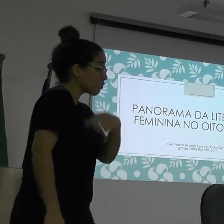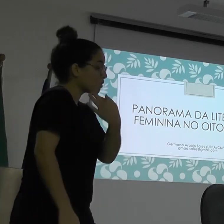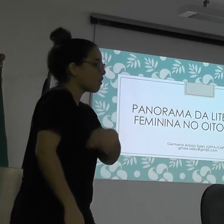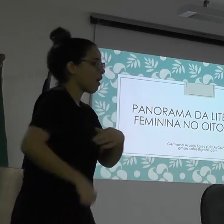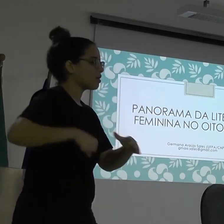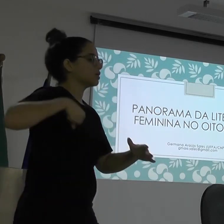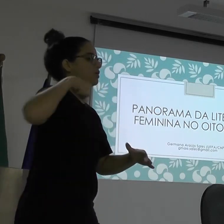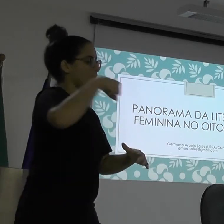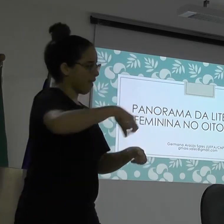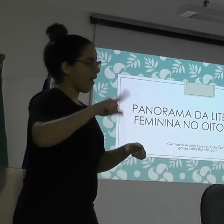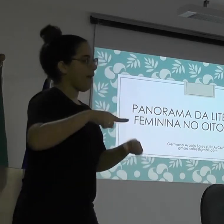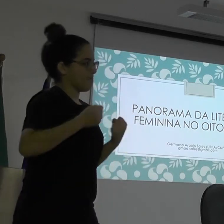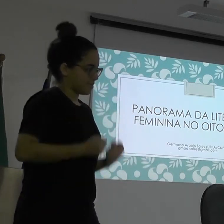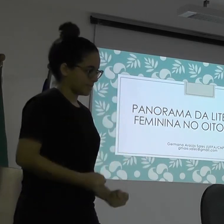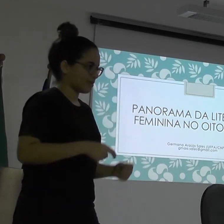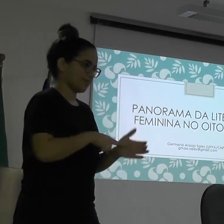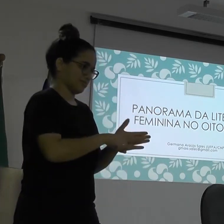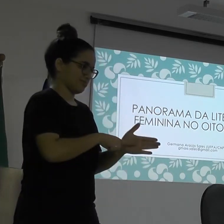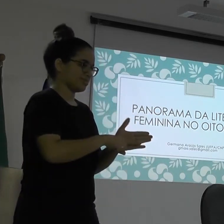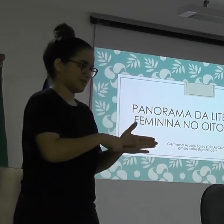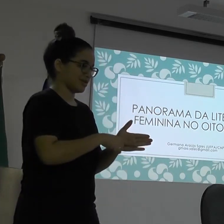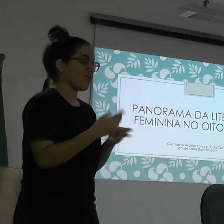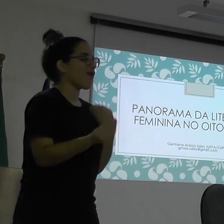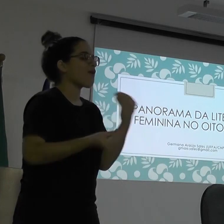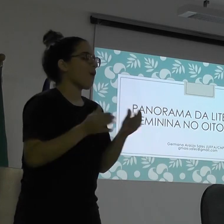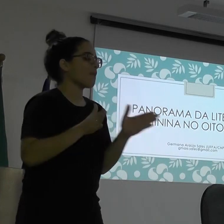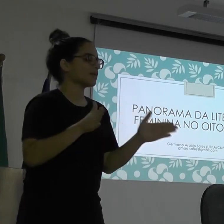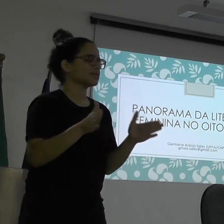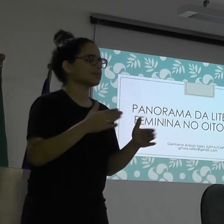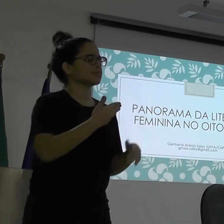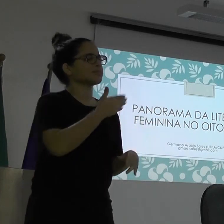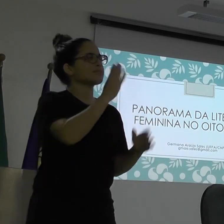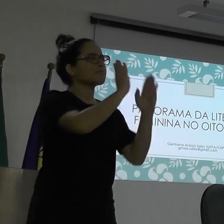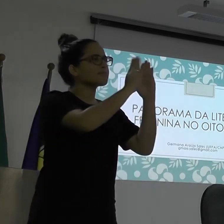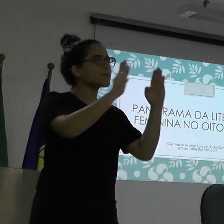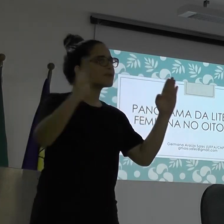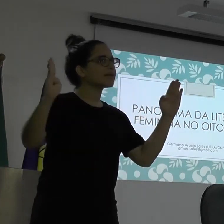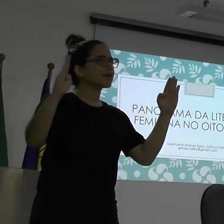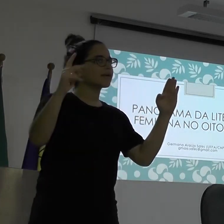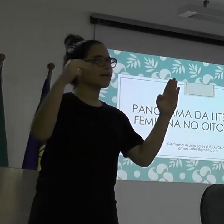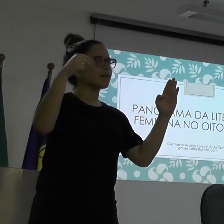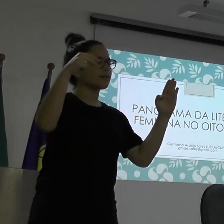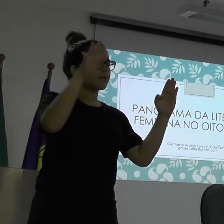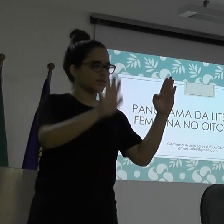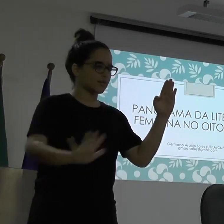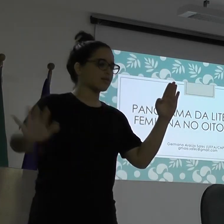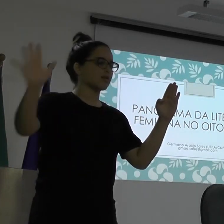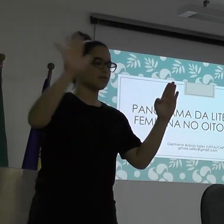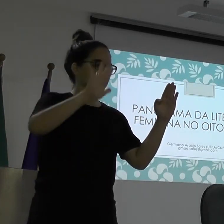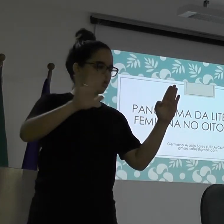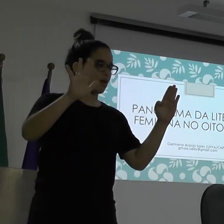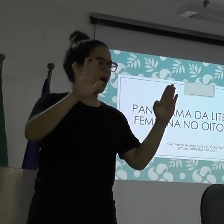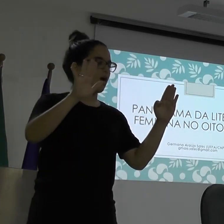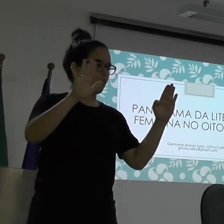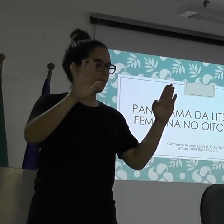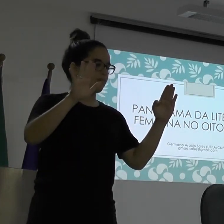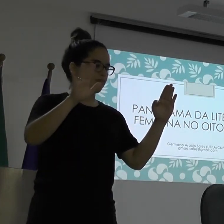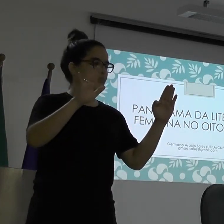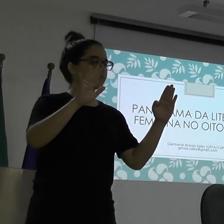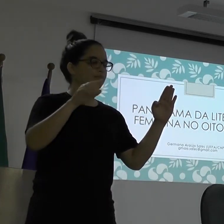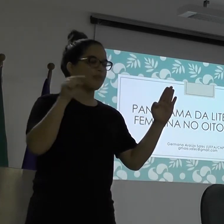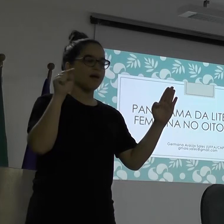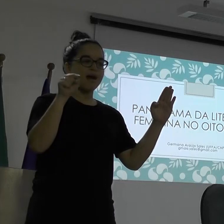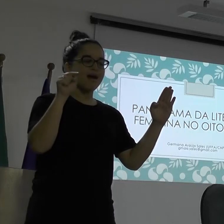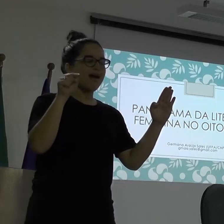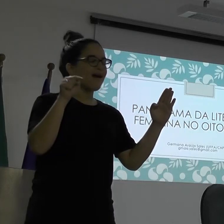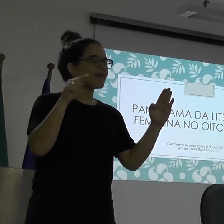O acesso é esse, né? A Biblioteca Nacional, ao contrário do que se pensa, ela só tem o acervo que